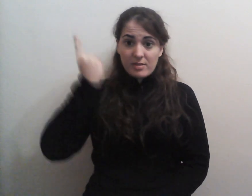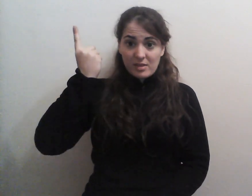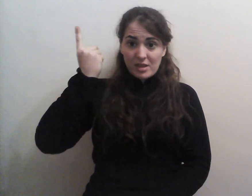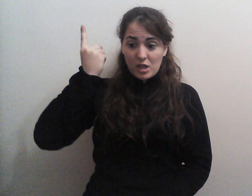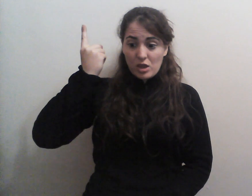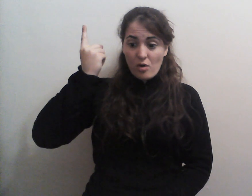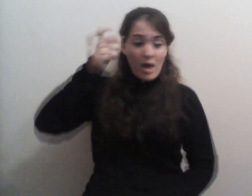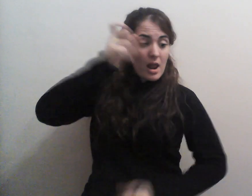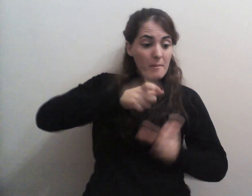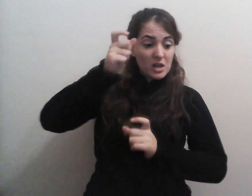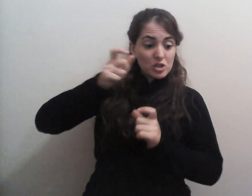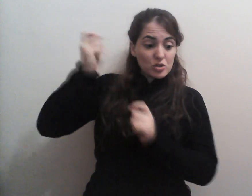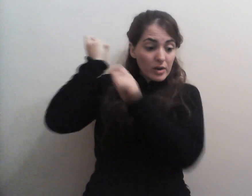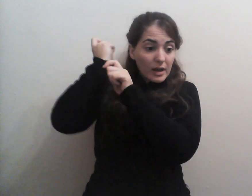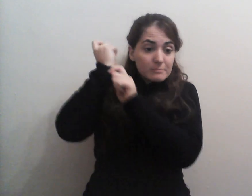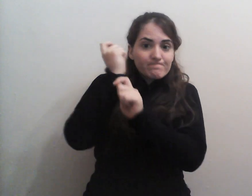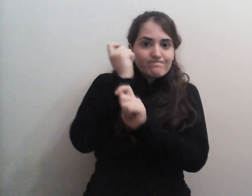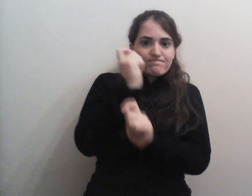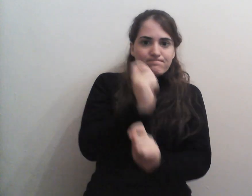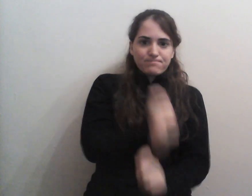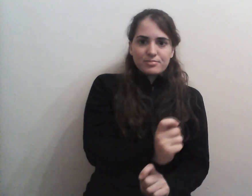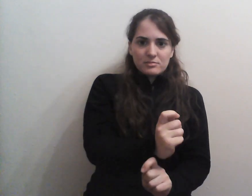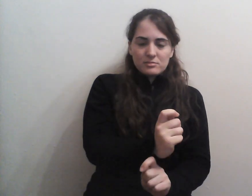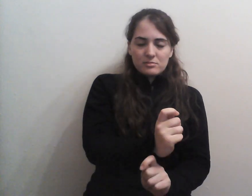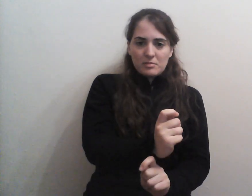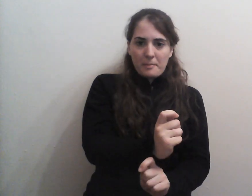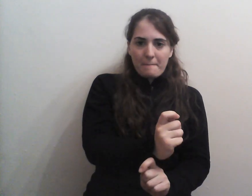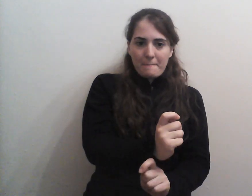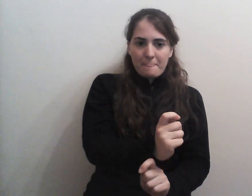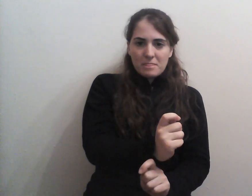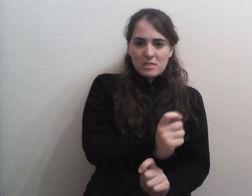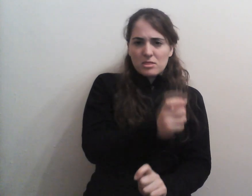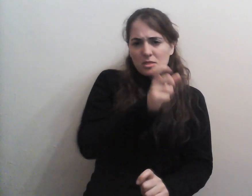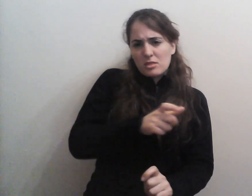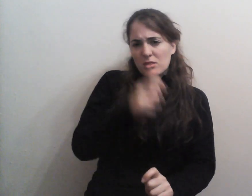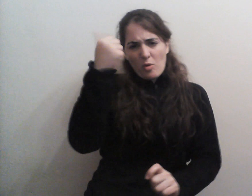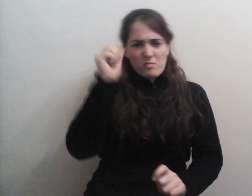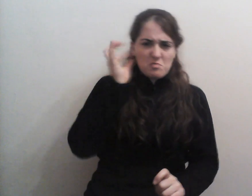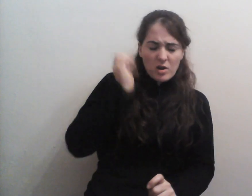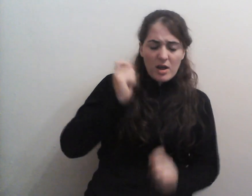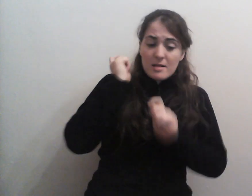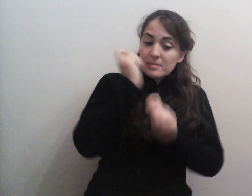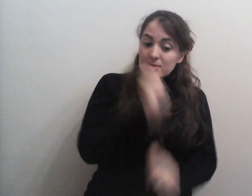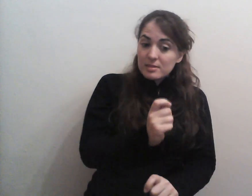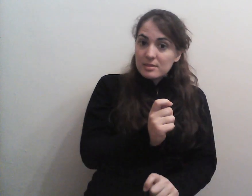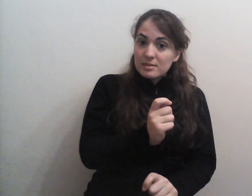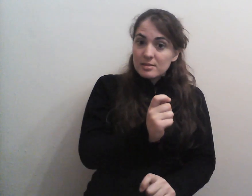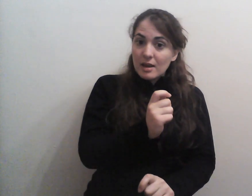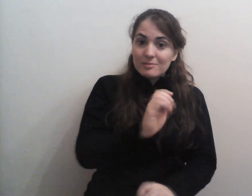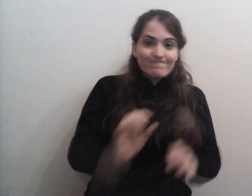cual se implanta en el hombre, o en la mujer, se implanta en el hombre y en la mujer el principio de la nueva vida, el